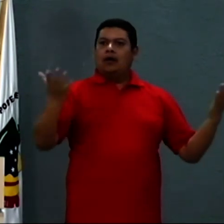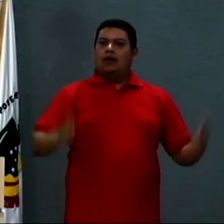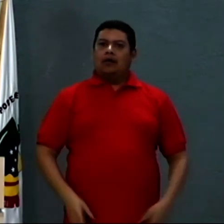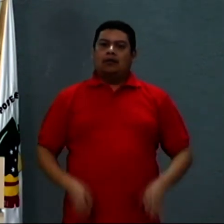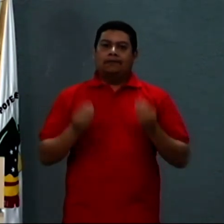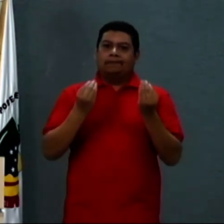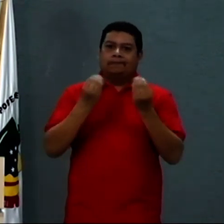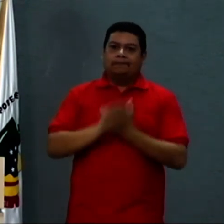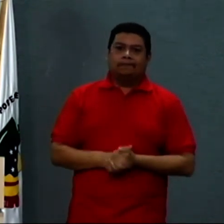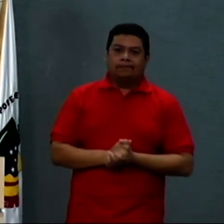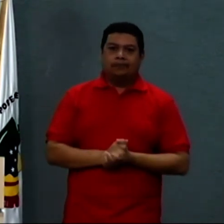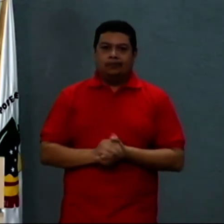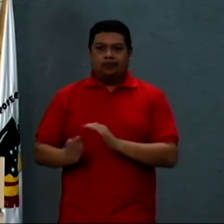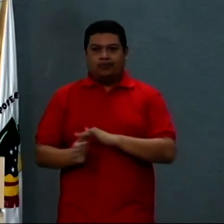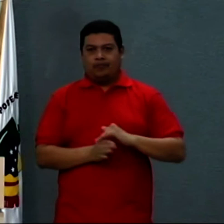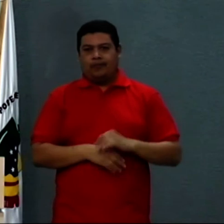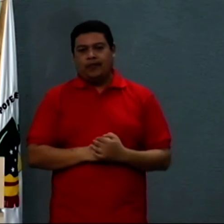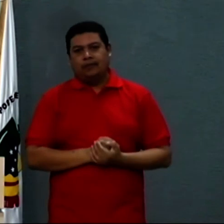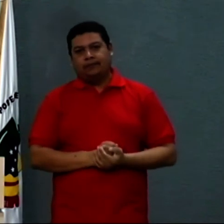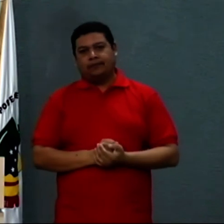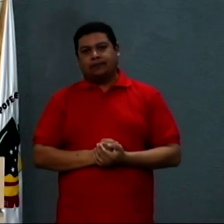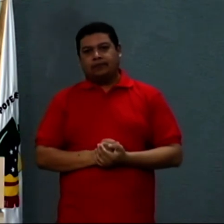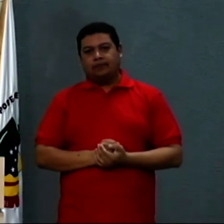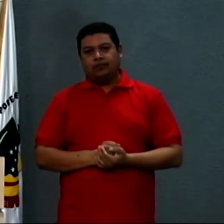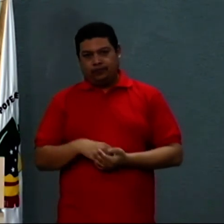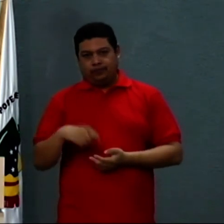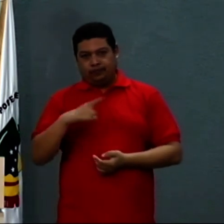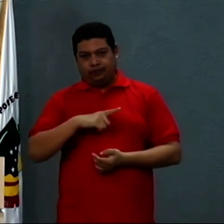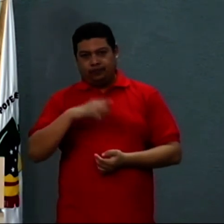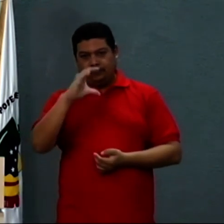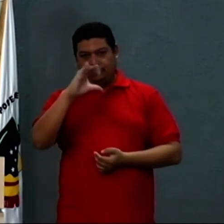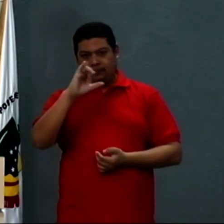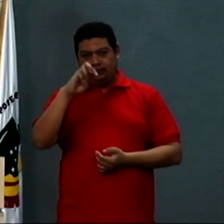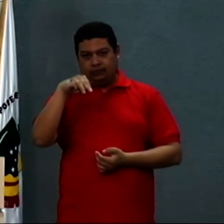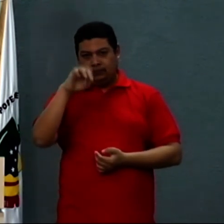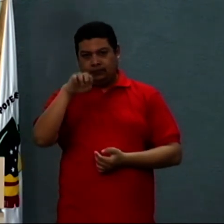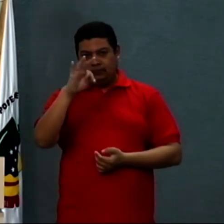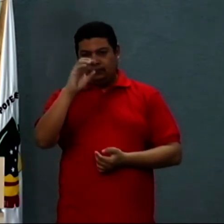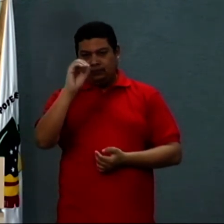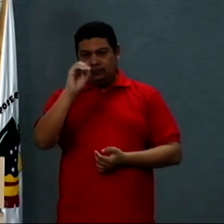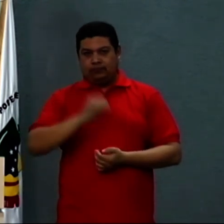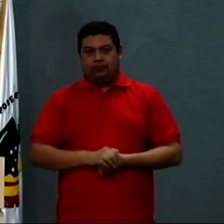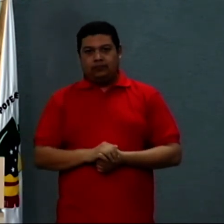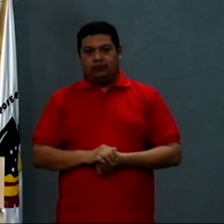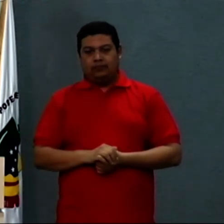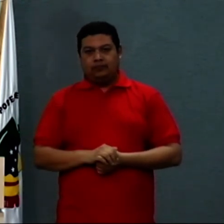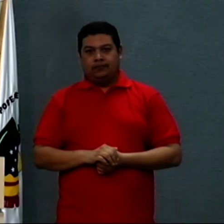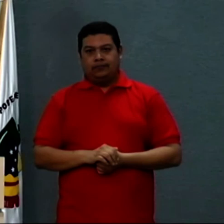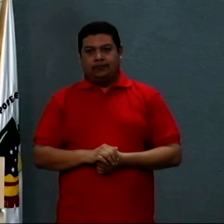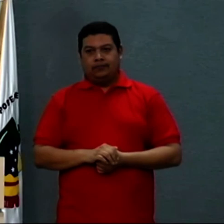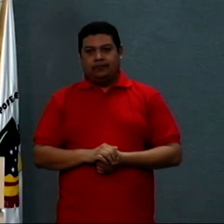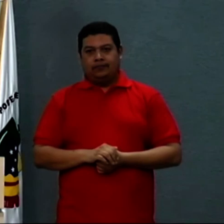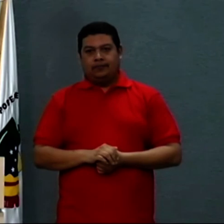concretinho. Eu creio que o vergalhão lá, eu acho que é 1/4, é muito fininho, mais fino do que o meu dedo, para